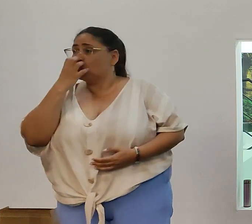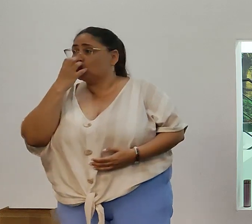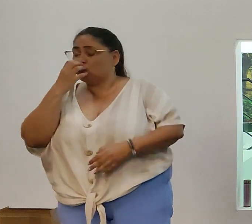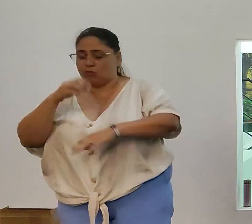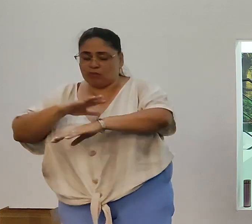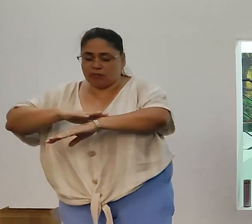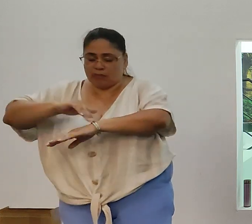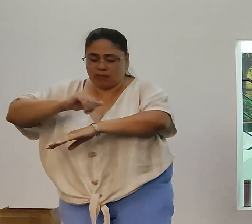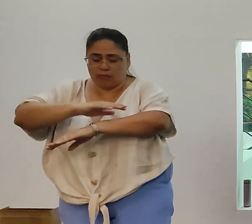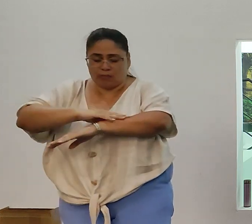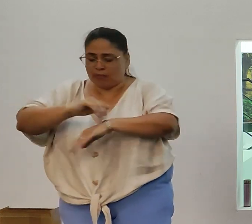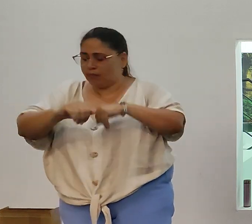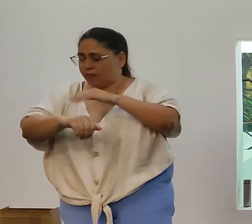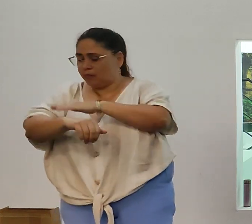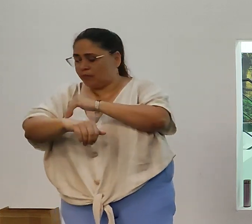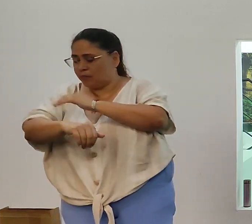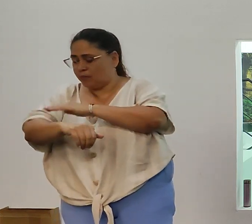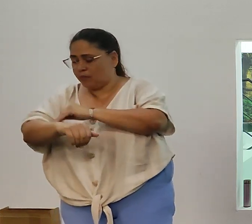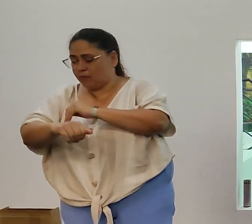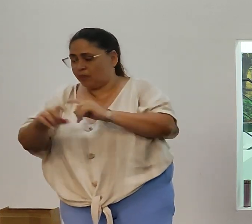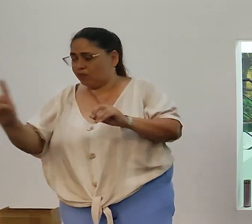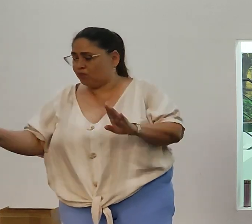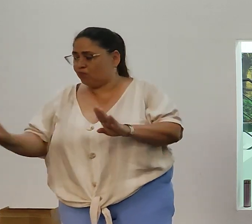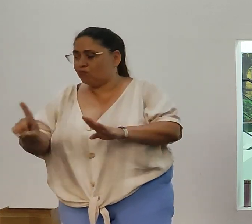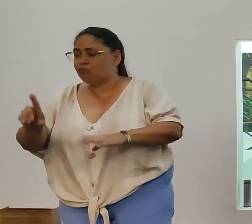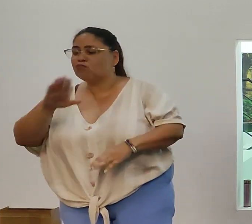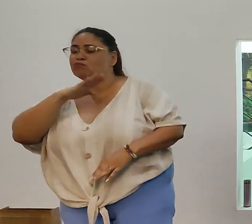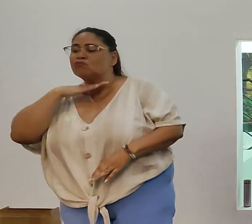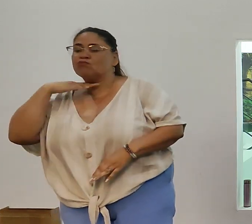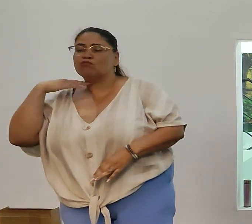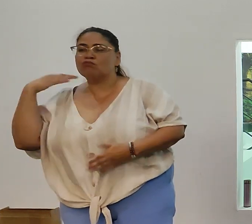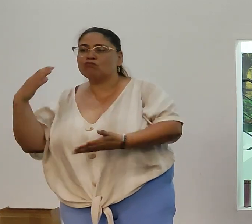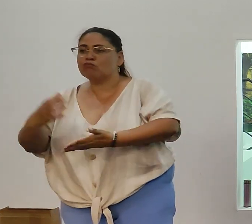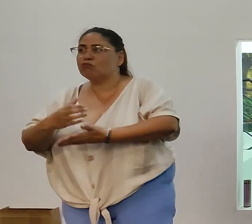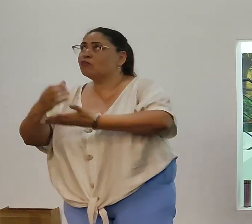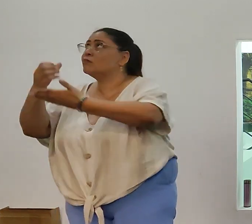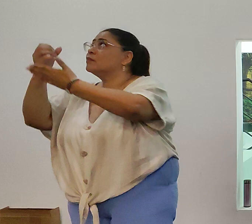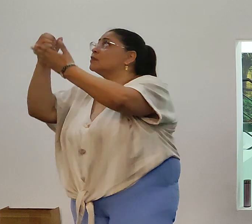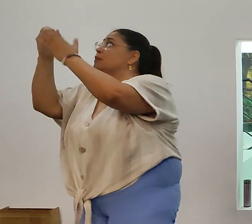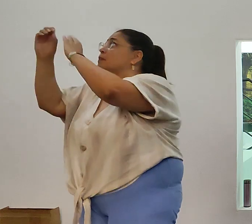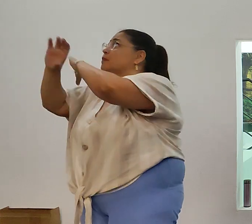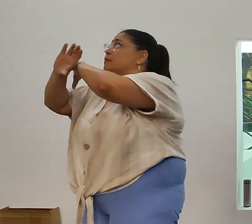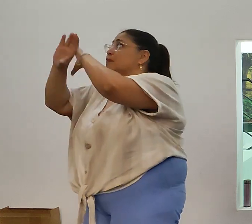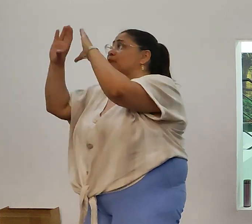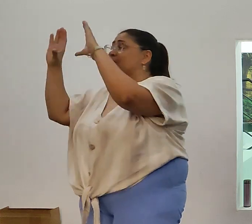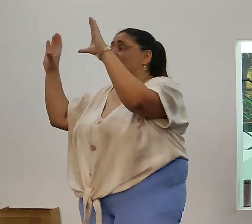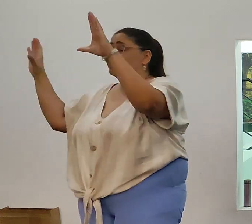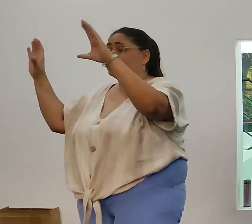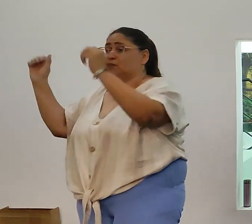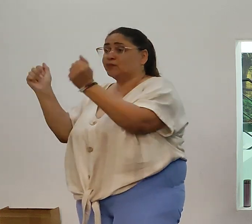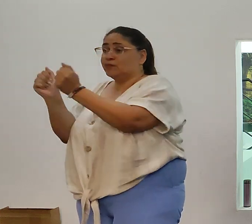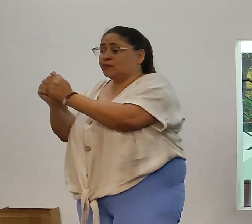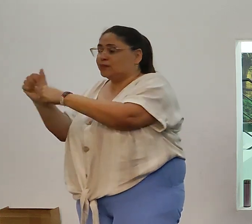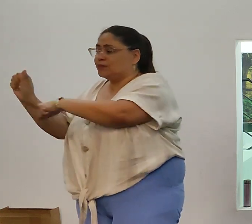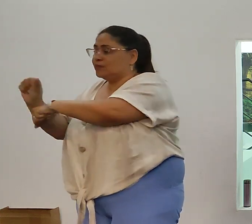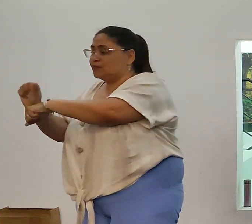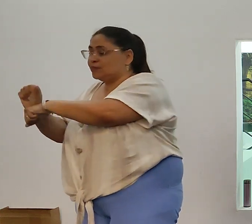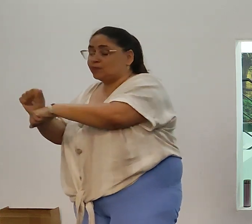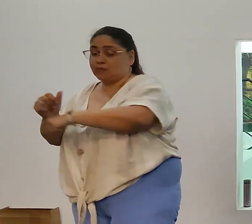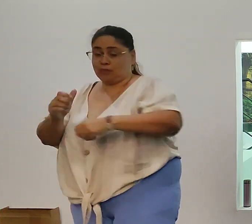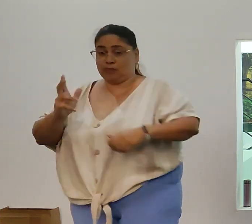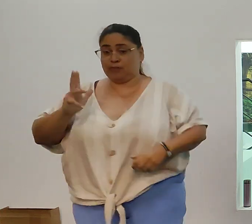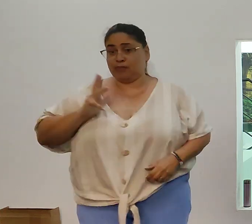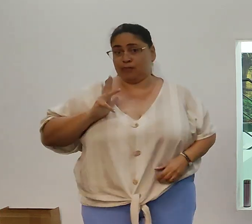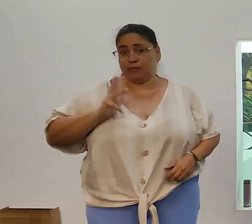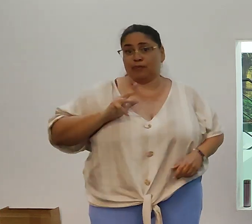feridas. Chegou o dia em que o mendigo morreu e os anjos os levaram para junto de Abraão. O rico também morreu e